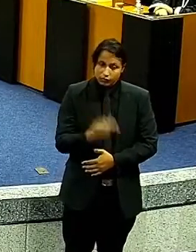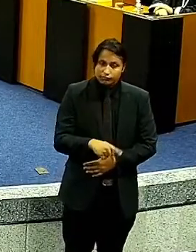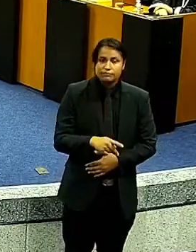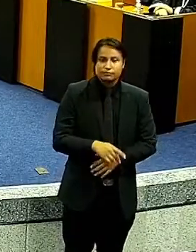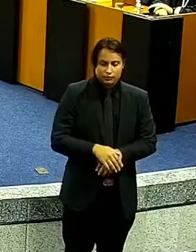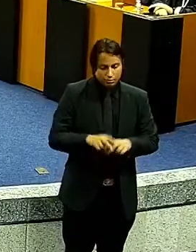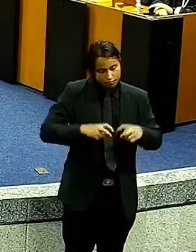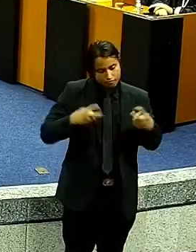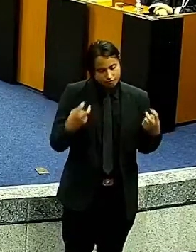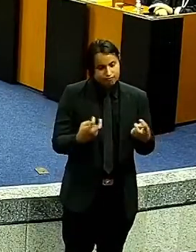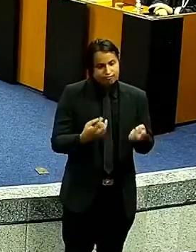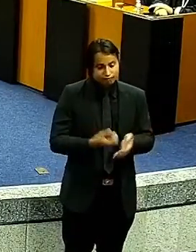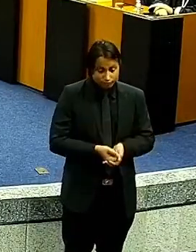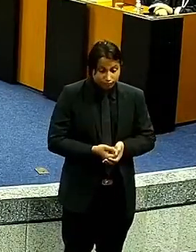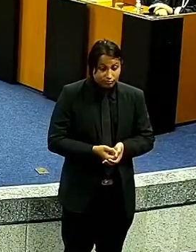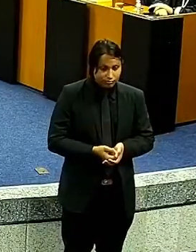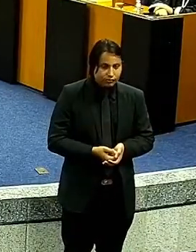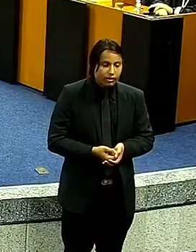eleitoral